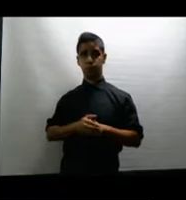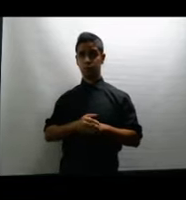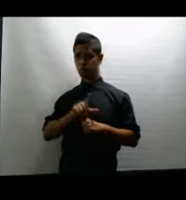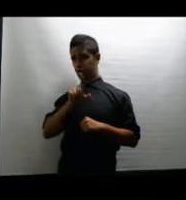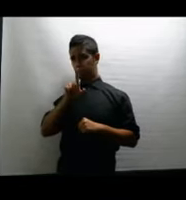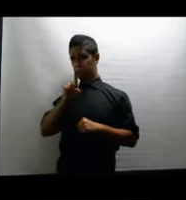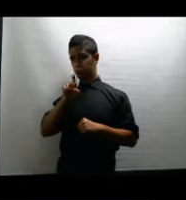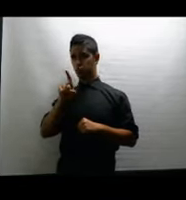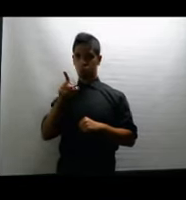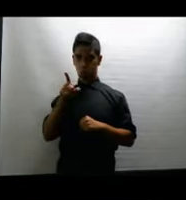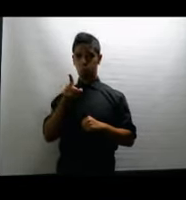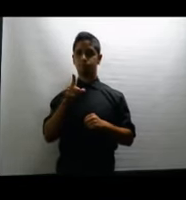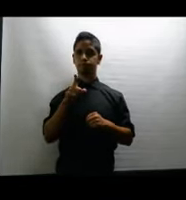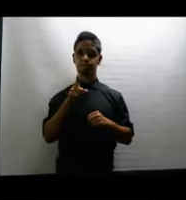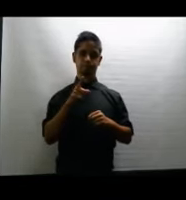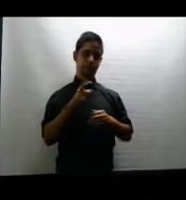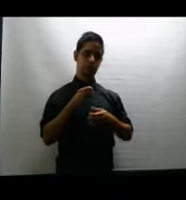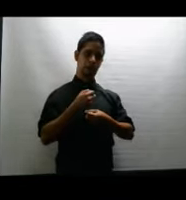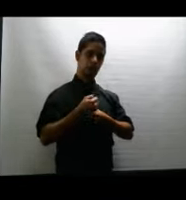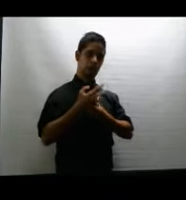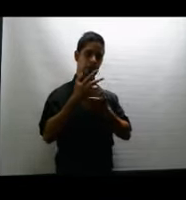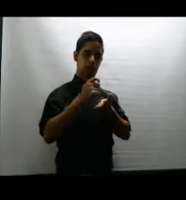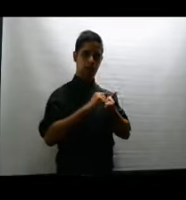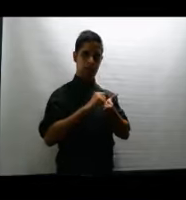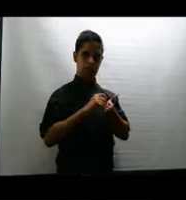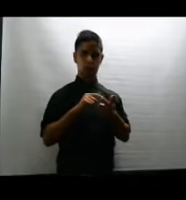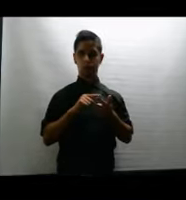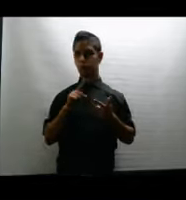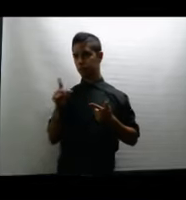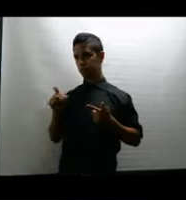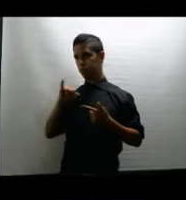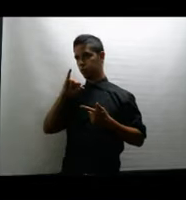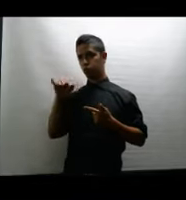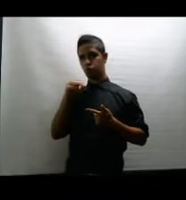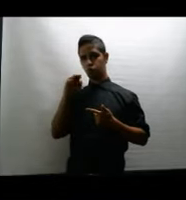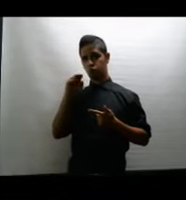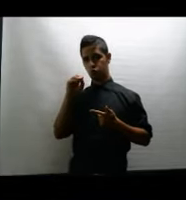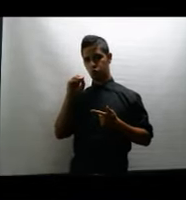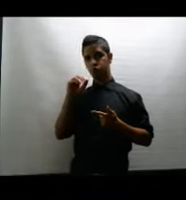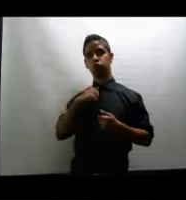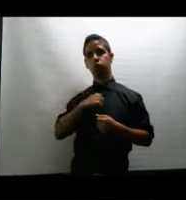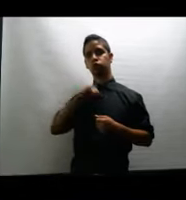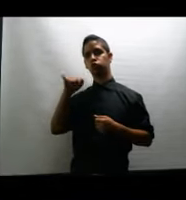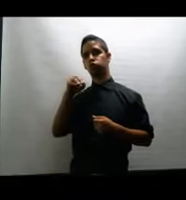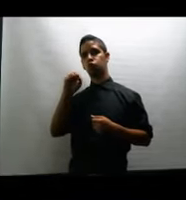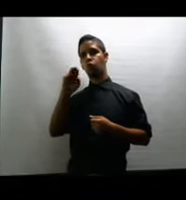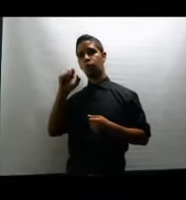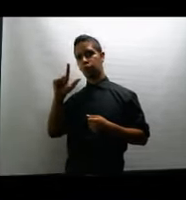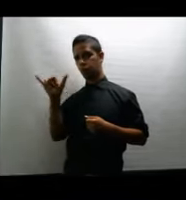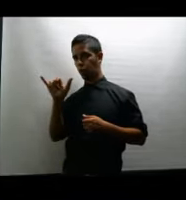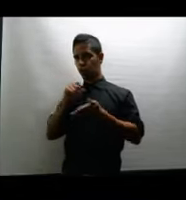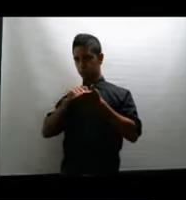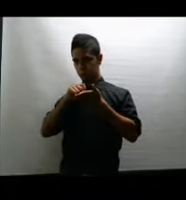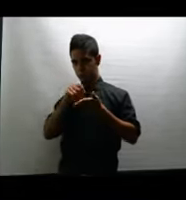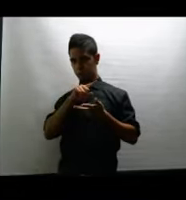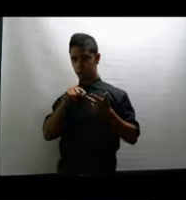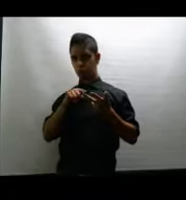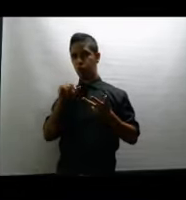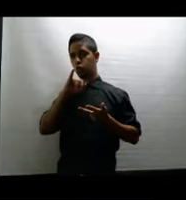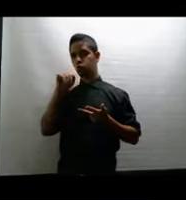eres cantautora. Uh-huh. Jomel, pues también compone. Uh-huh. Entonces, Joe Luis,